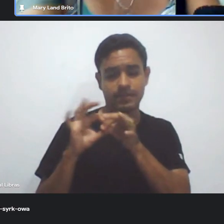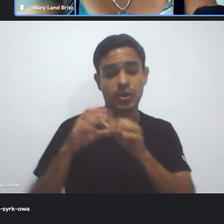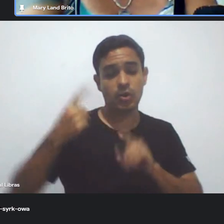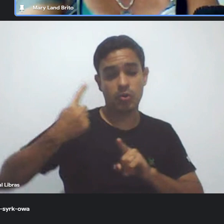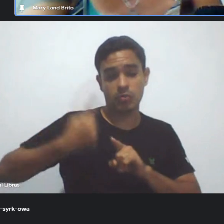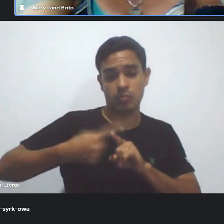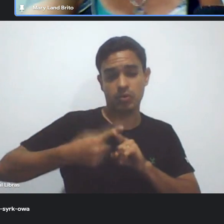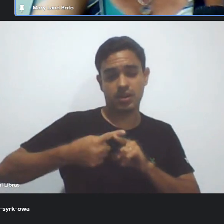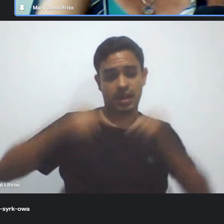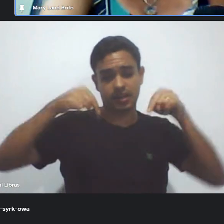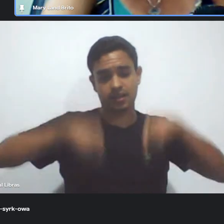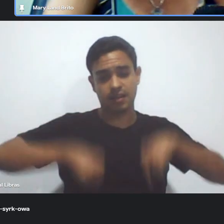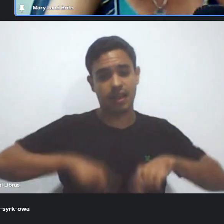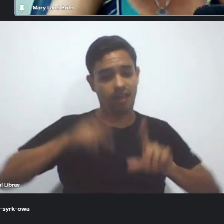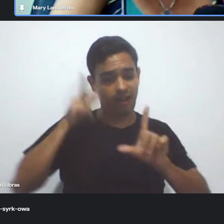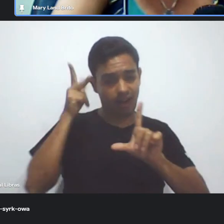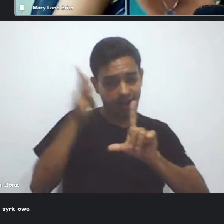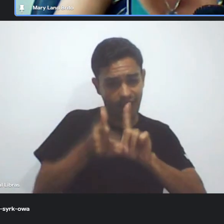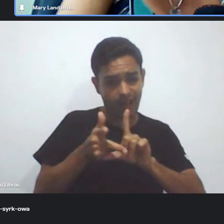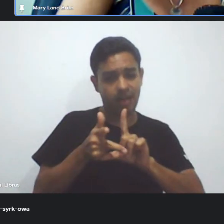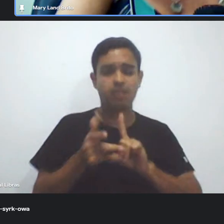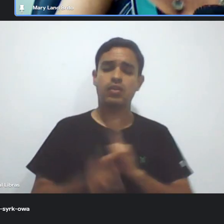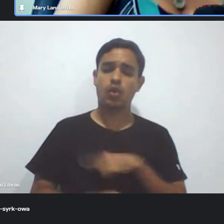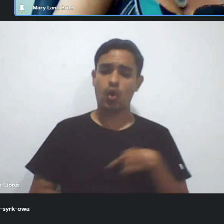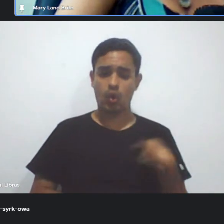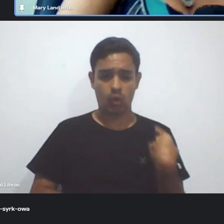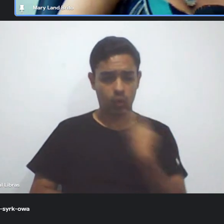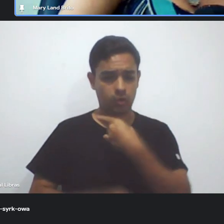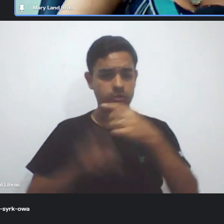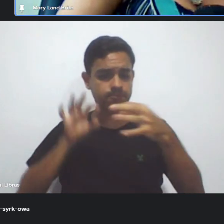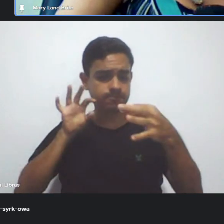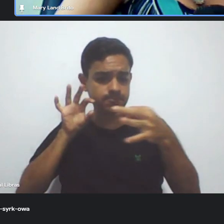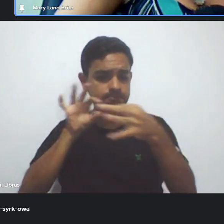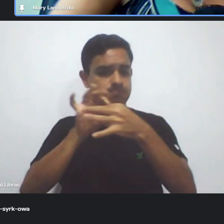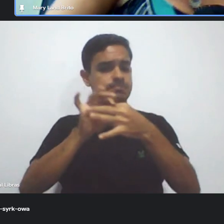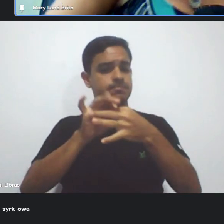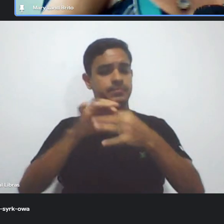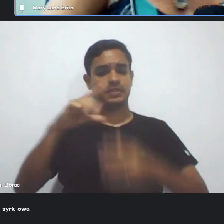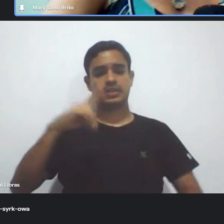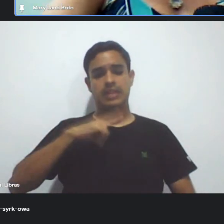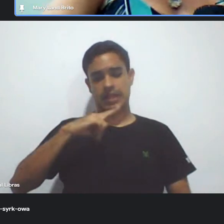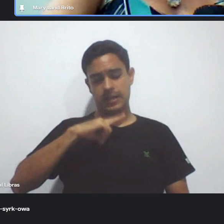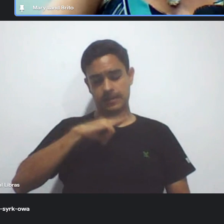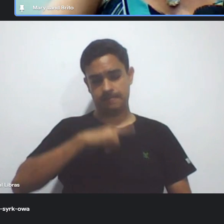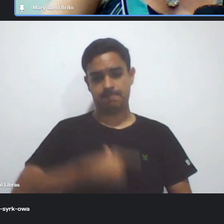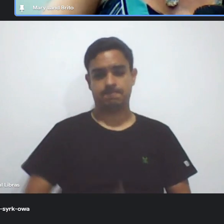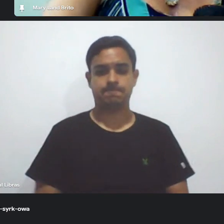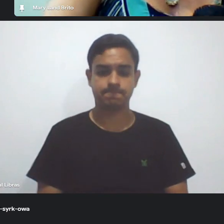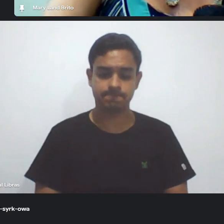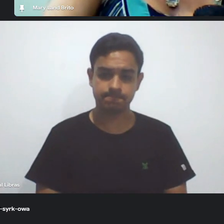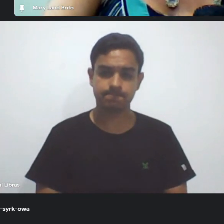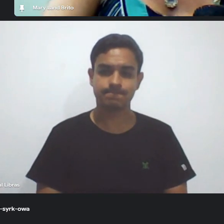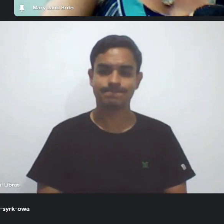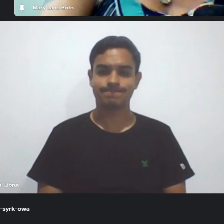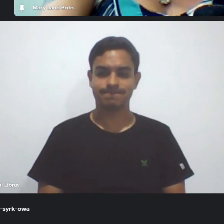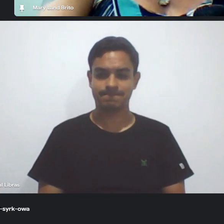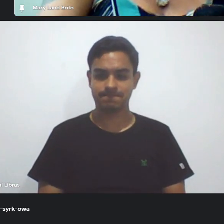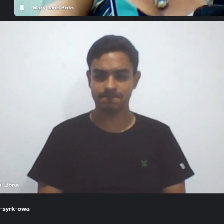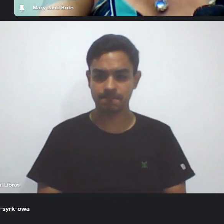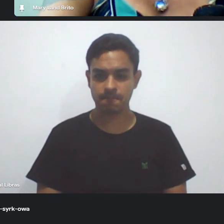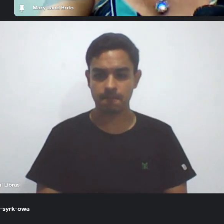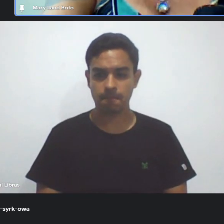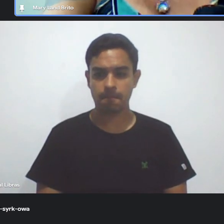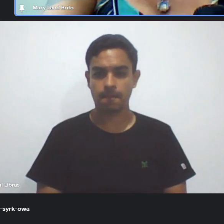que a gente dialoga, a gente cria vínculos também, né, Rosângela? As pessoas passam a não ser invisíveis mais. Isso mesmo, adoro.